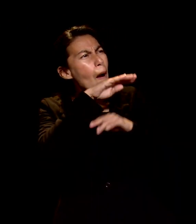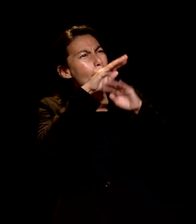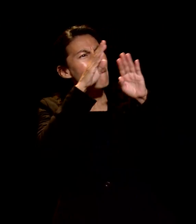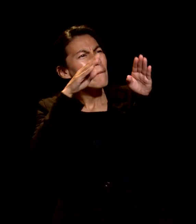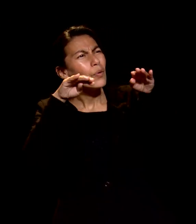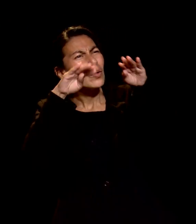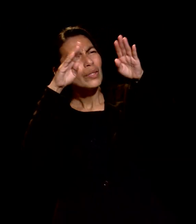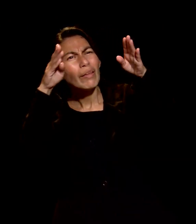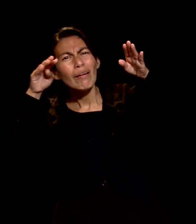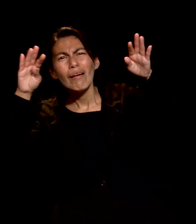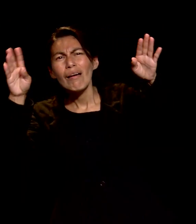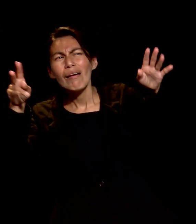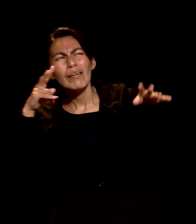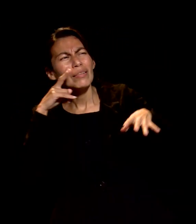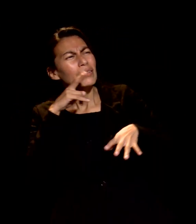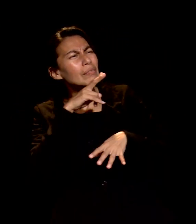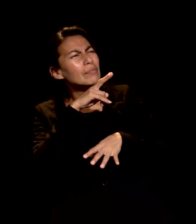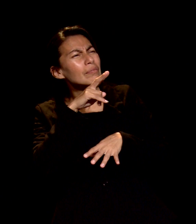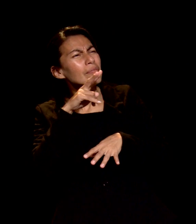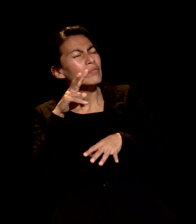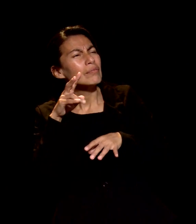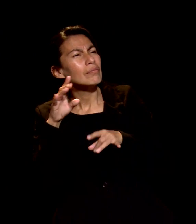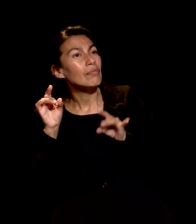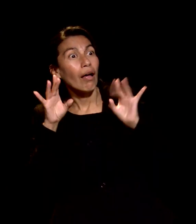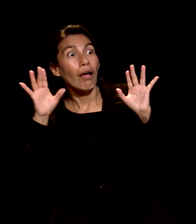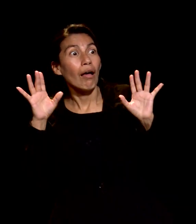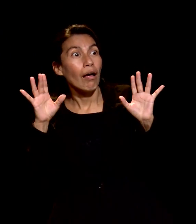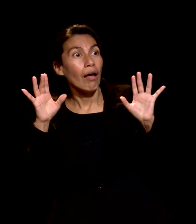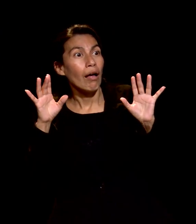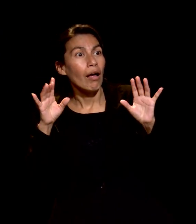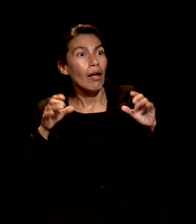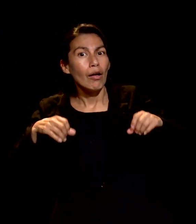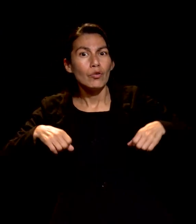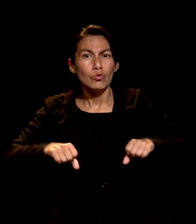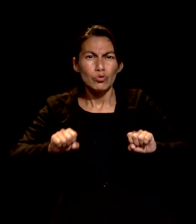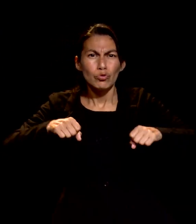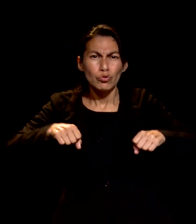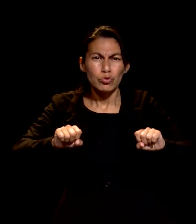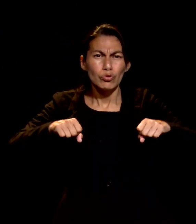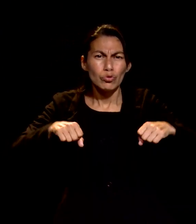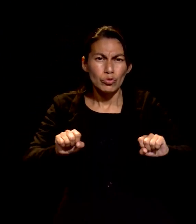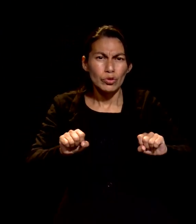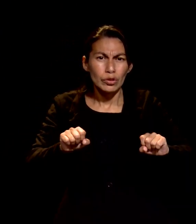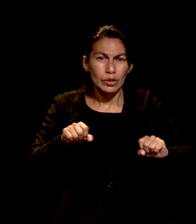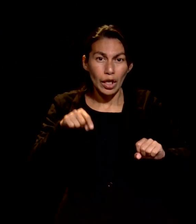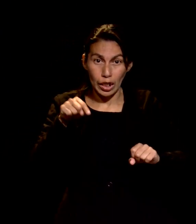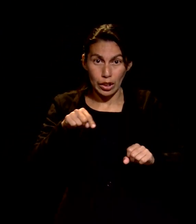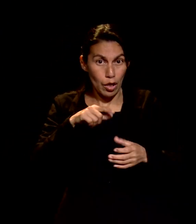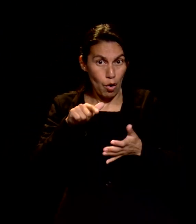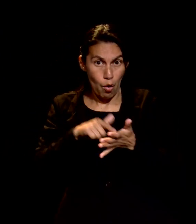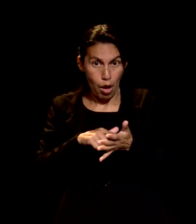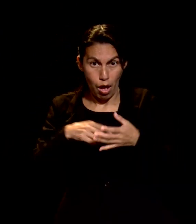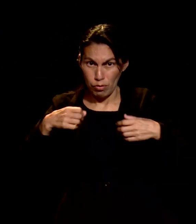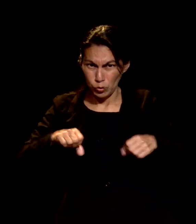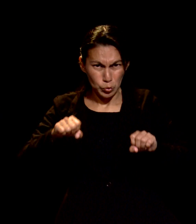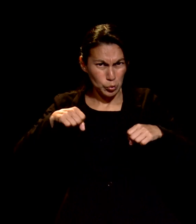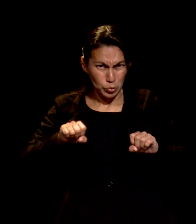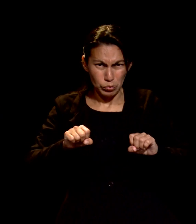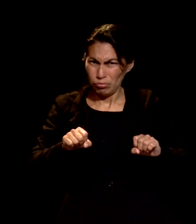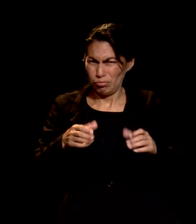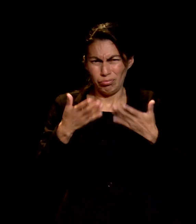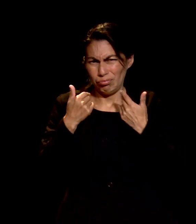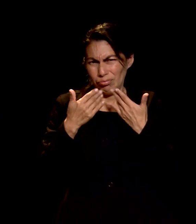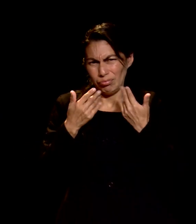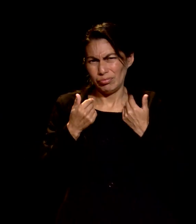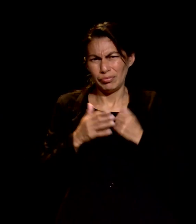y de pronto escuché el ruido de una motocicleta, muy raro porque en ese lugar casi no entraban las